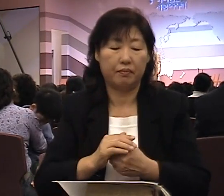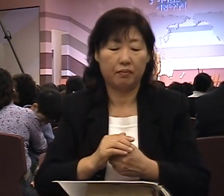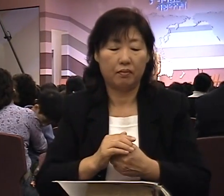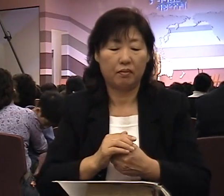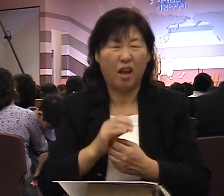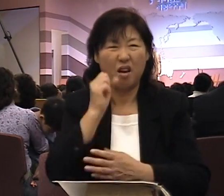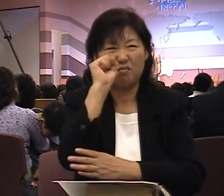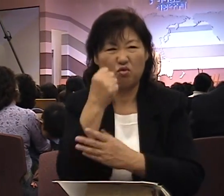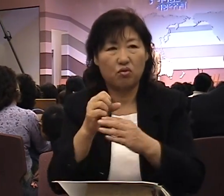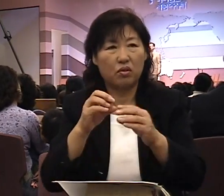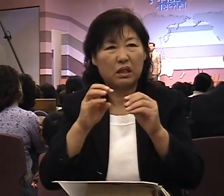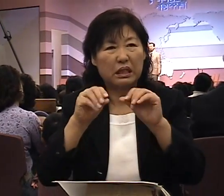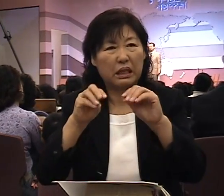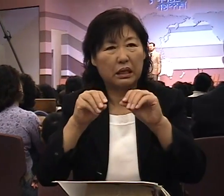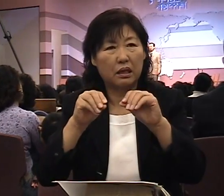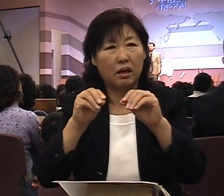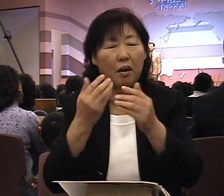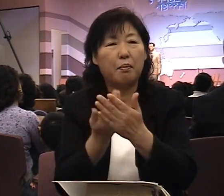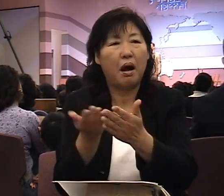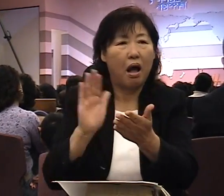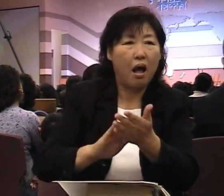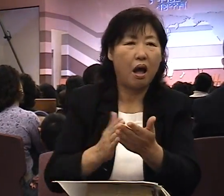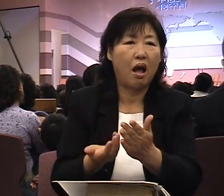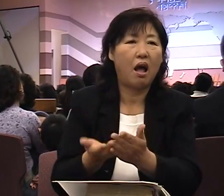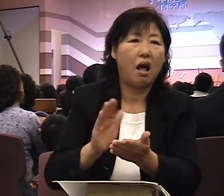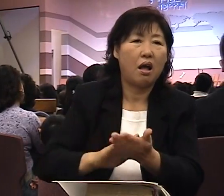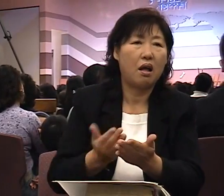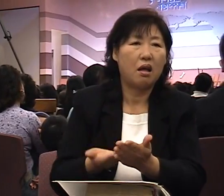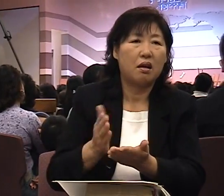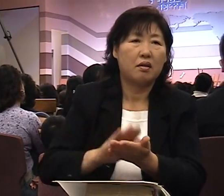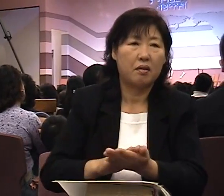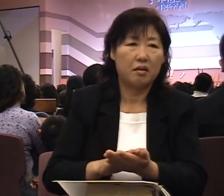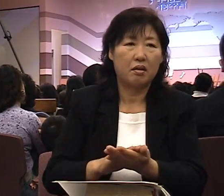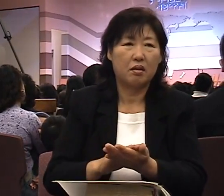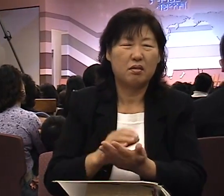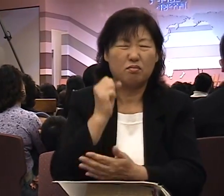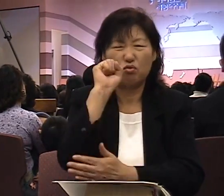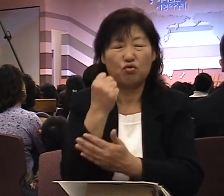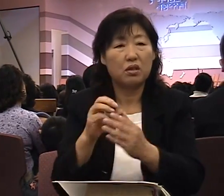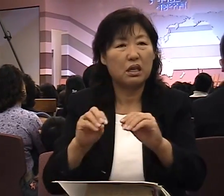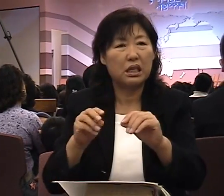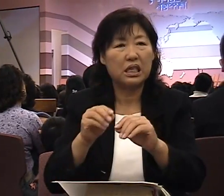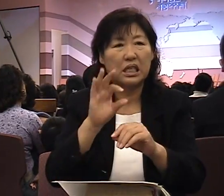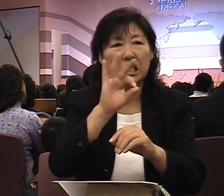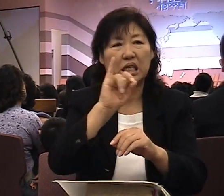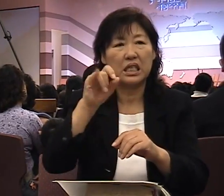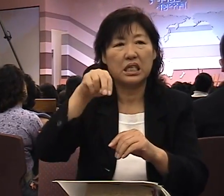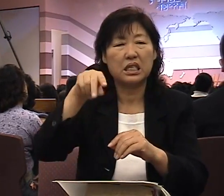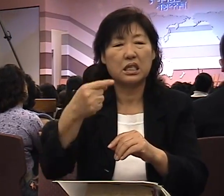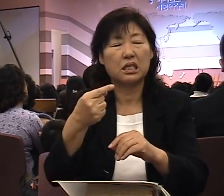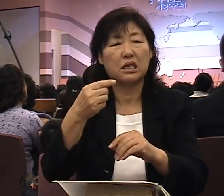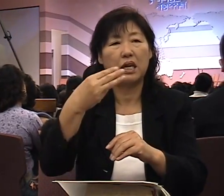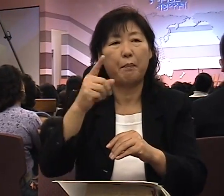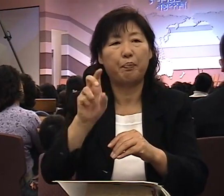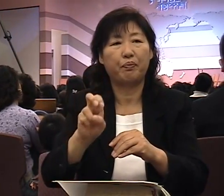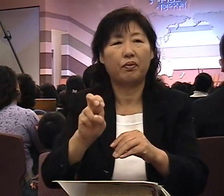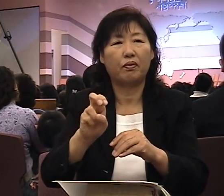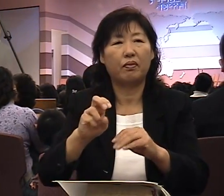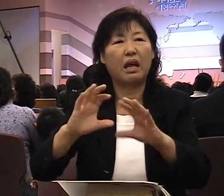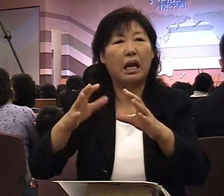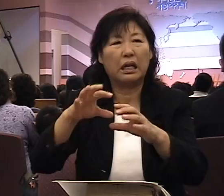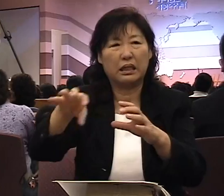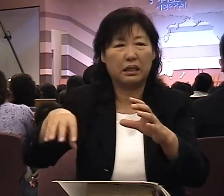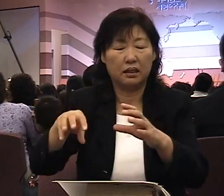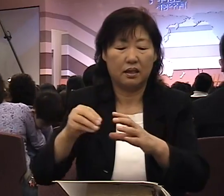묵은 땅은 기경돼야 되는 것입니다. 얼마나 묵은 땅입니까? 지금 이슬람 국가들이 얼마나 묵은 땅에 탈레반